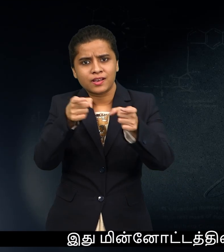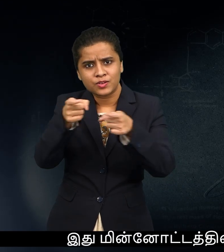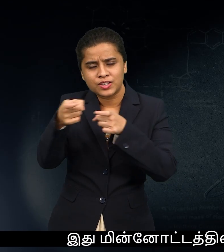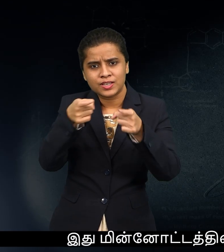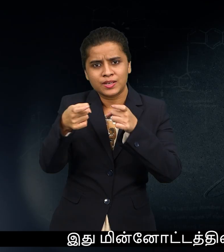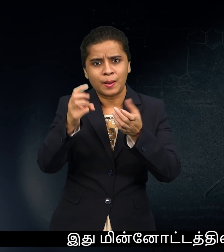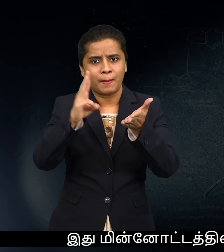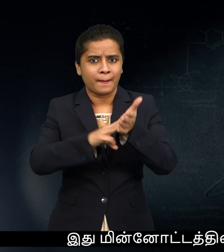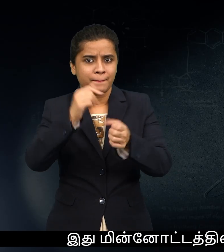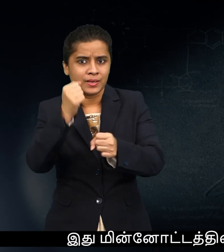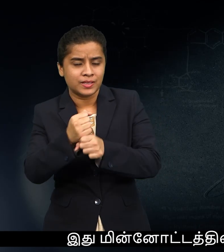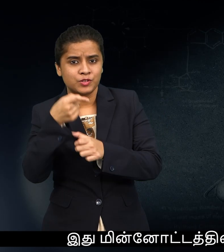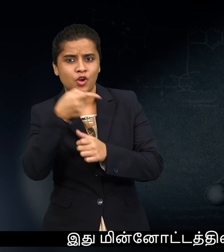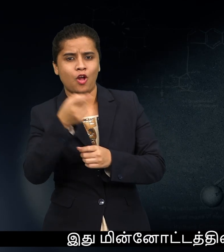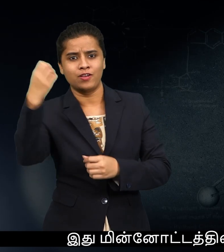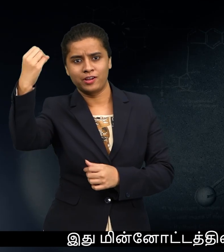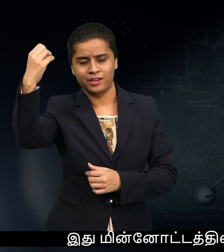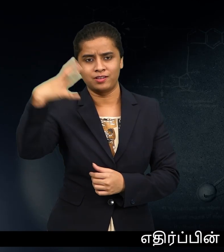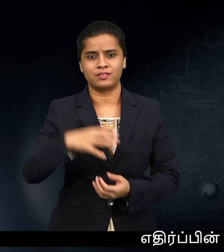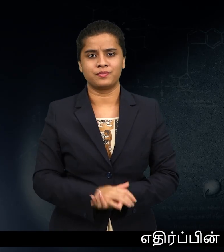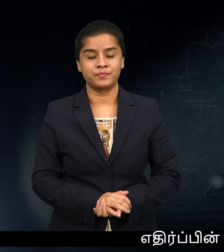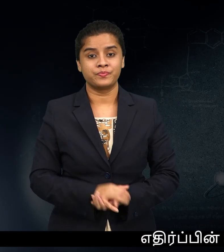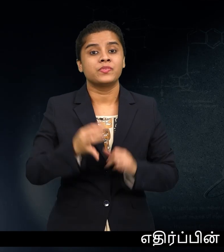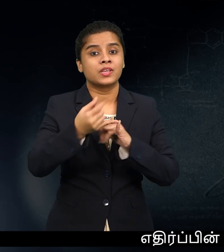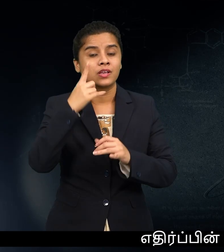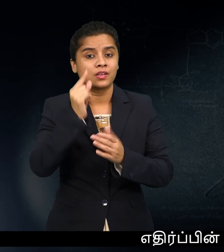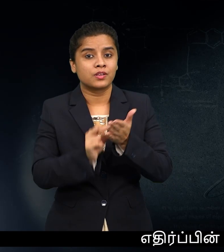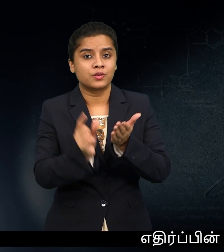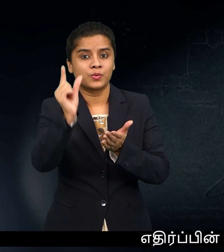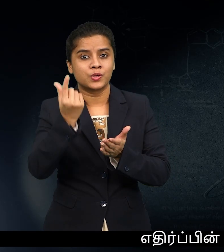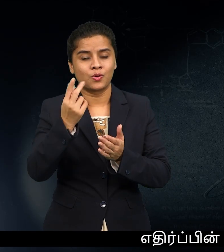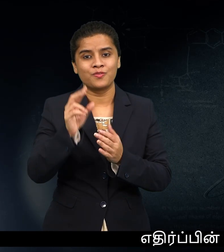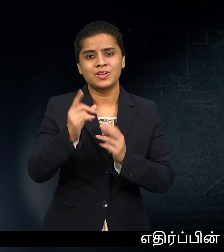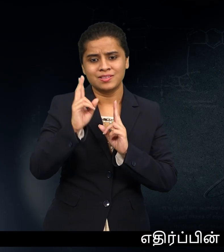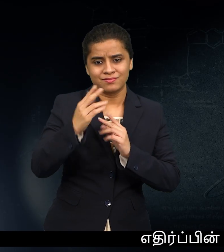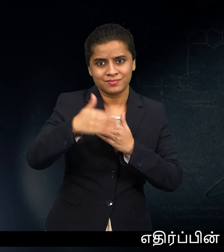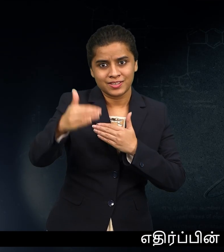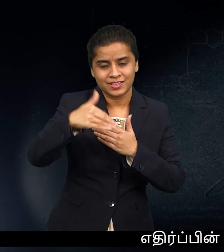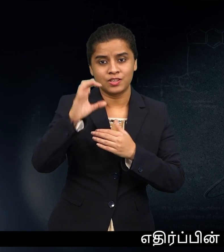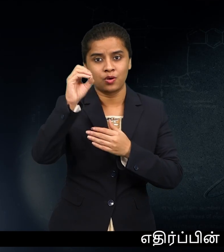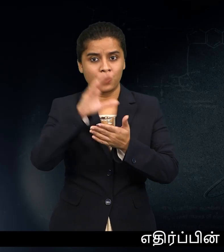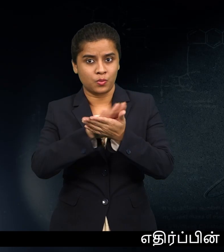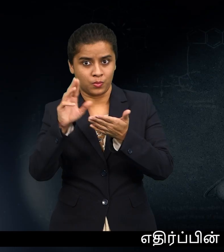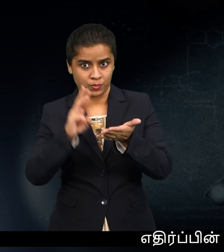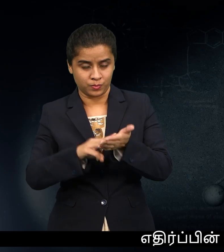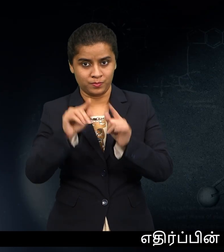அளவை கட்டுப்படுத்துகிறது. எதிர்ப்பின் SI அலகு ஓம் ஓம் குறியீடு